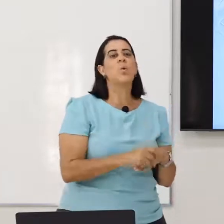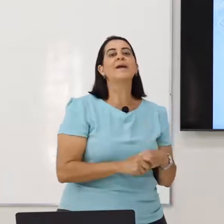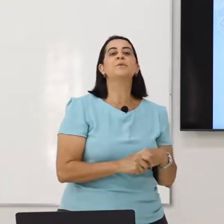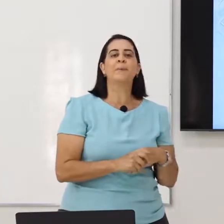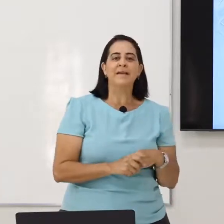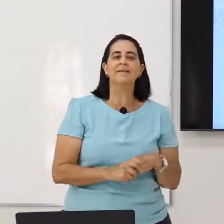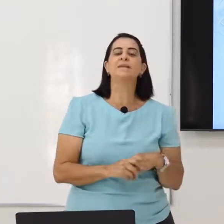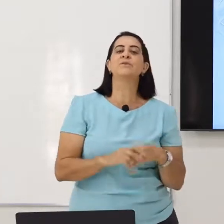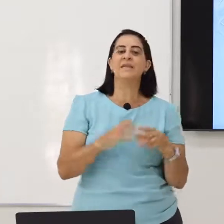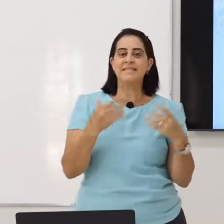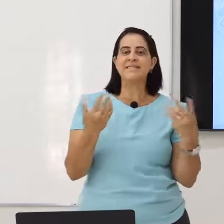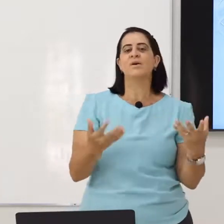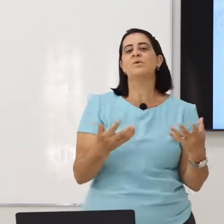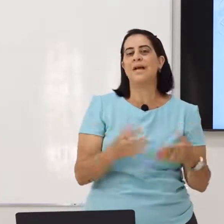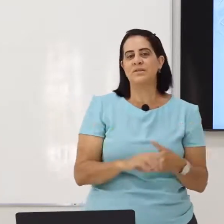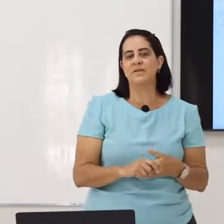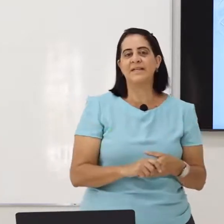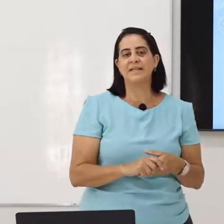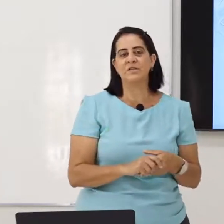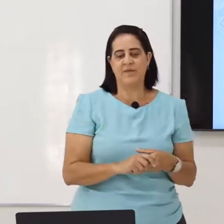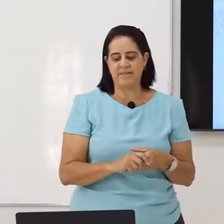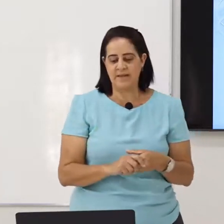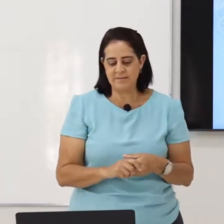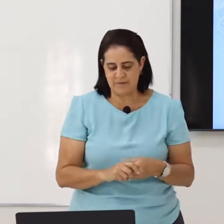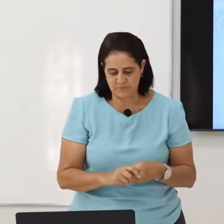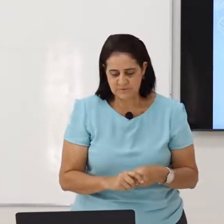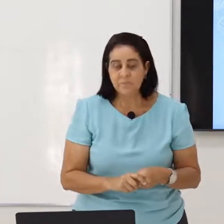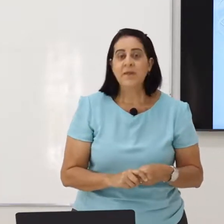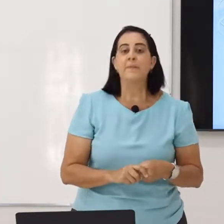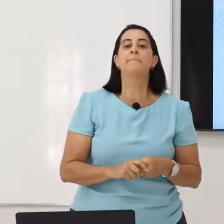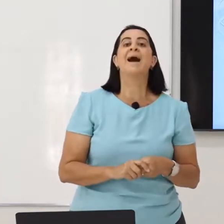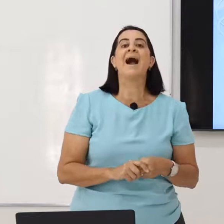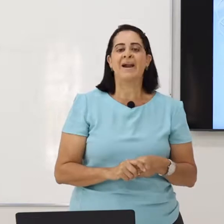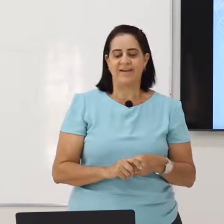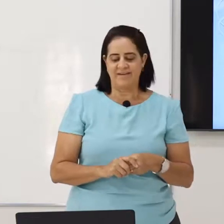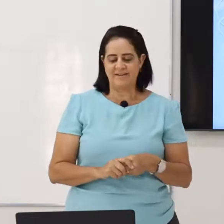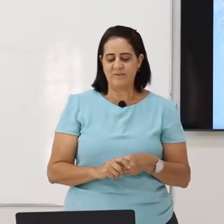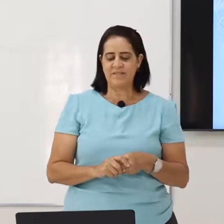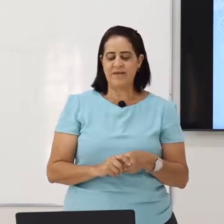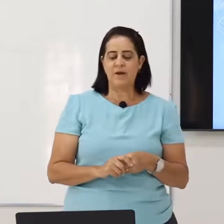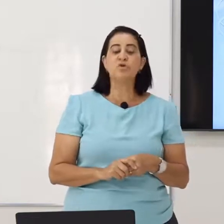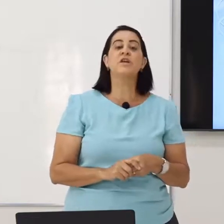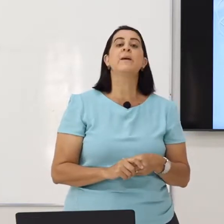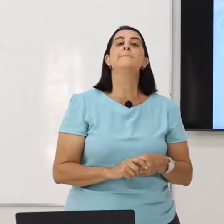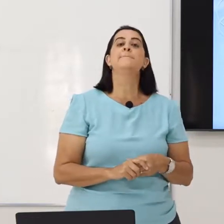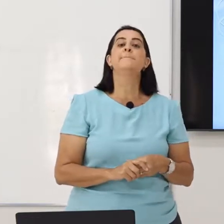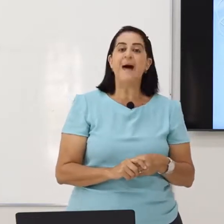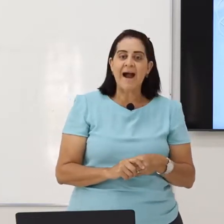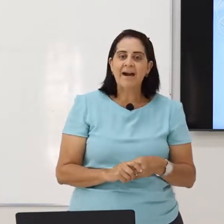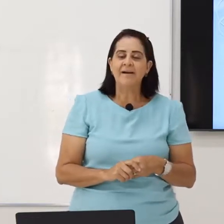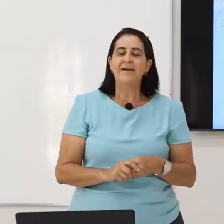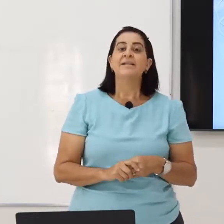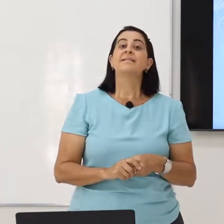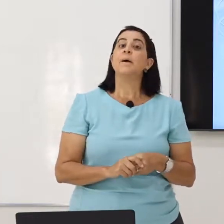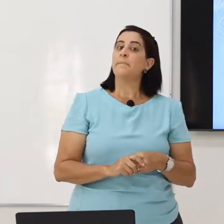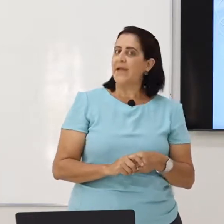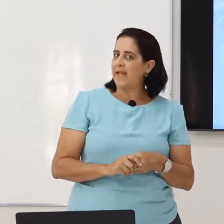quarto parâmetro, que são as orientações das mãos. Mar, o sinal de mar. Também